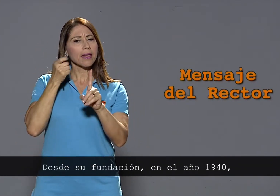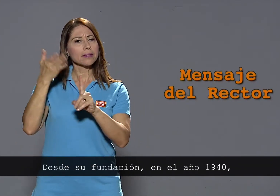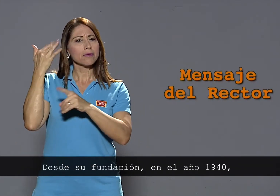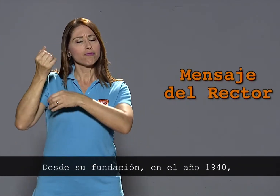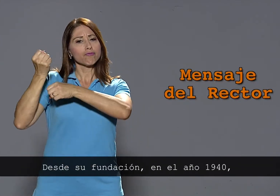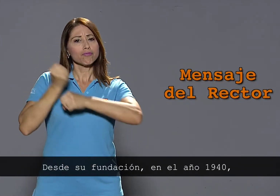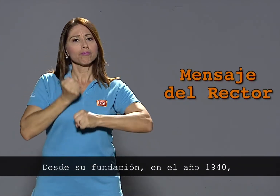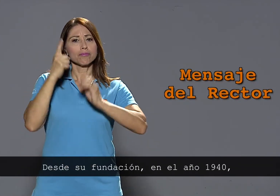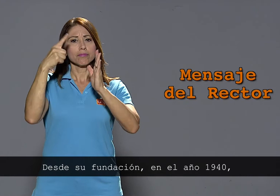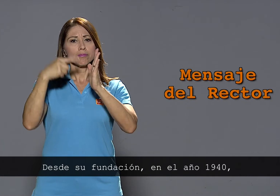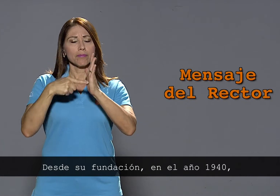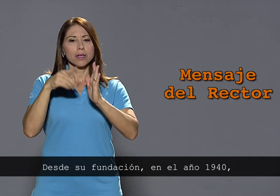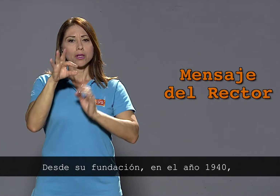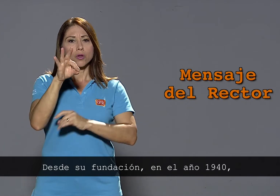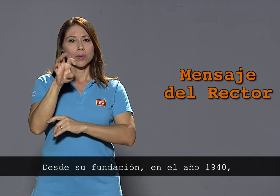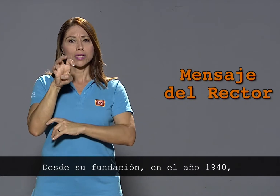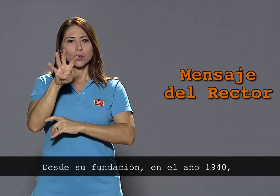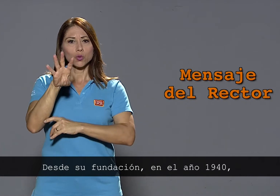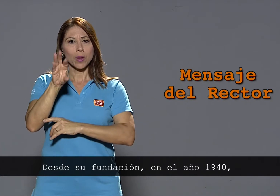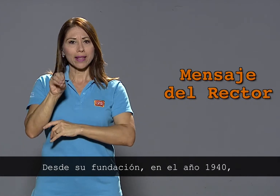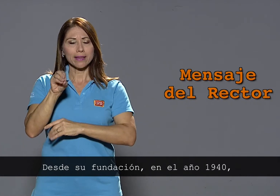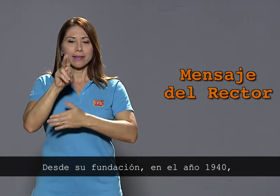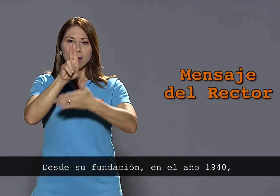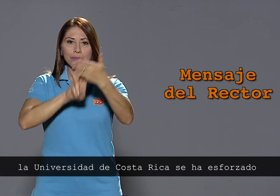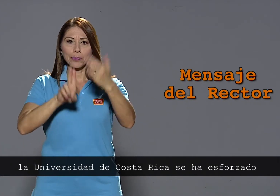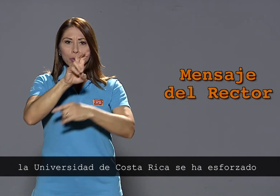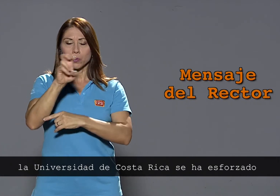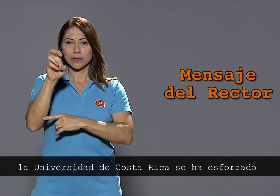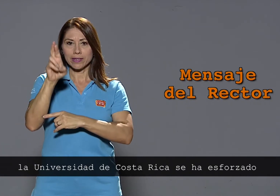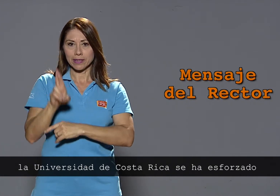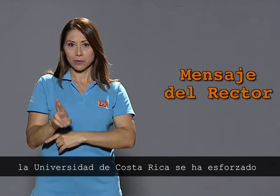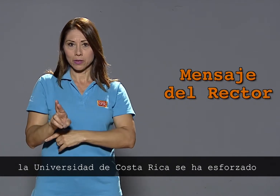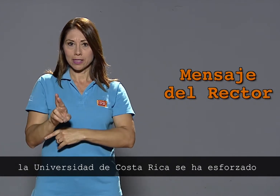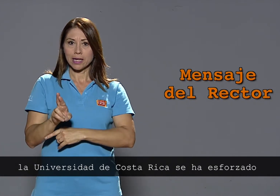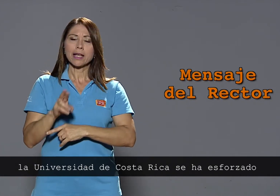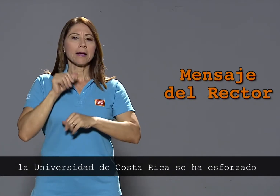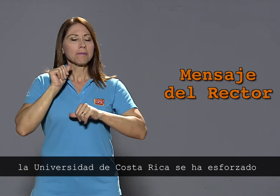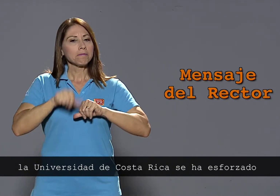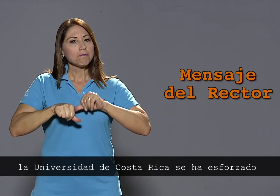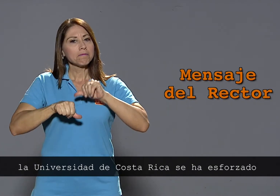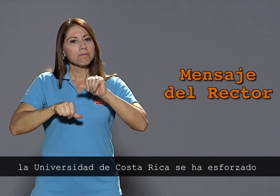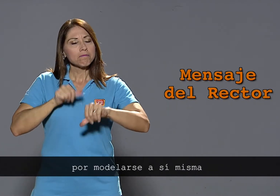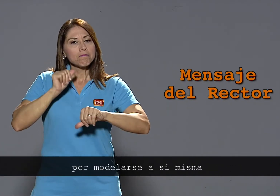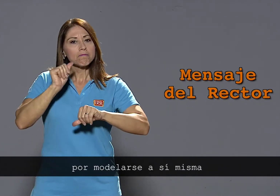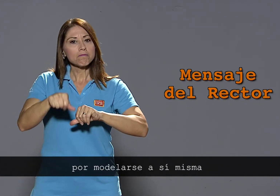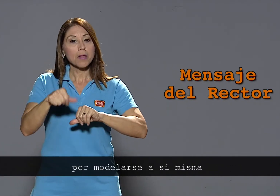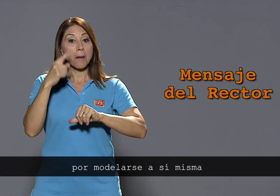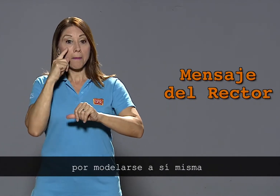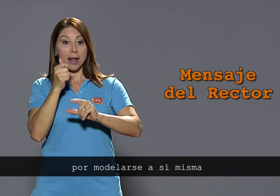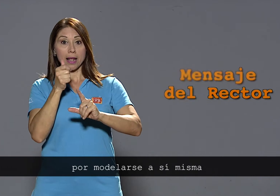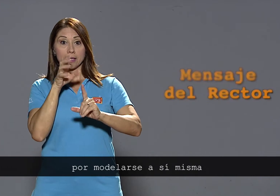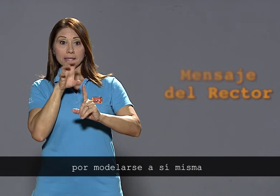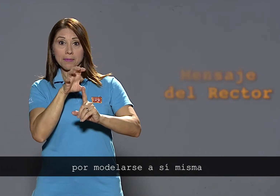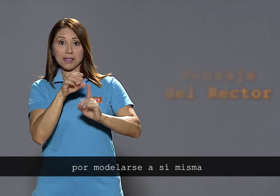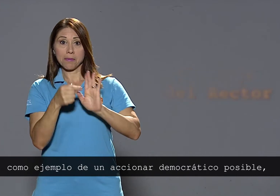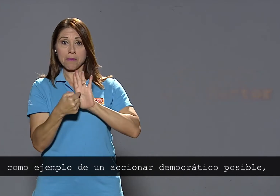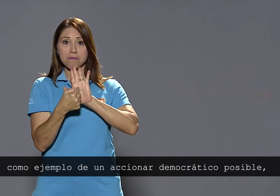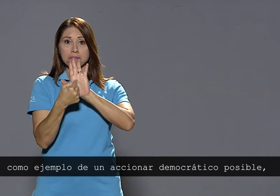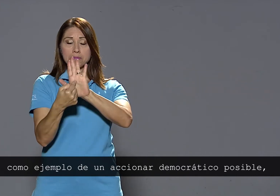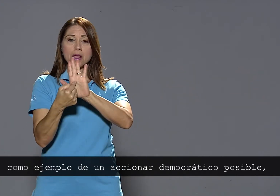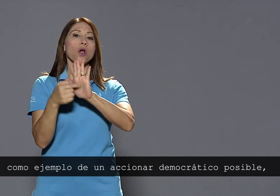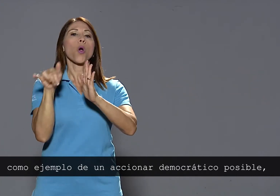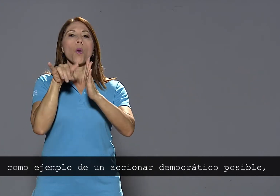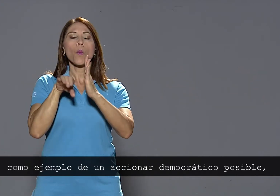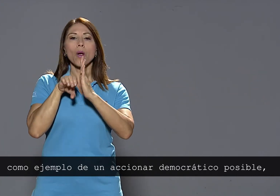Desde su fundación en el año 1940, la Universidad de Costa Rica se ha esforzado por modelarse a sí misma